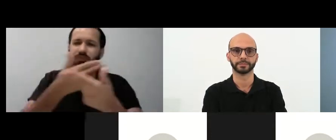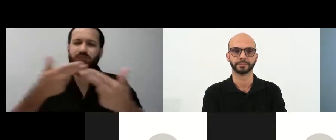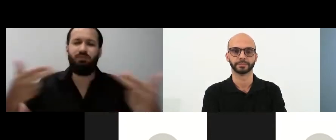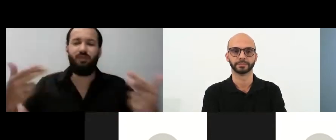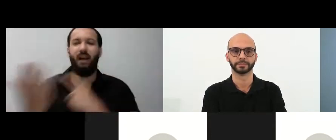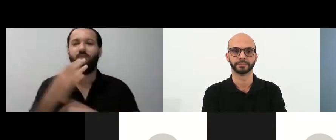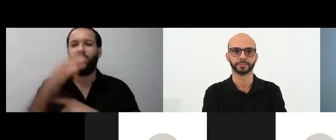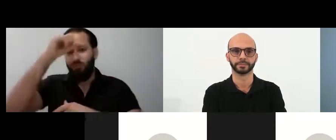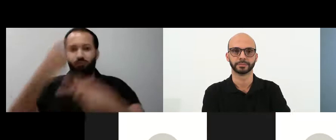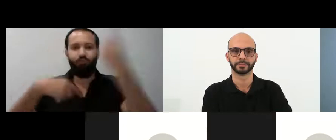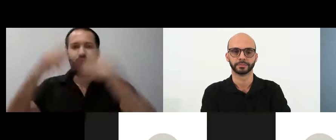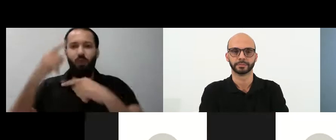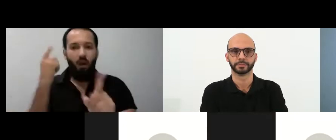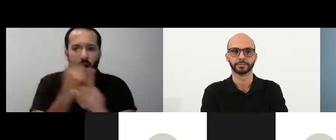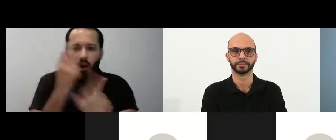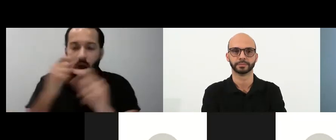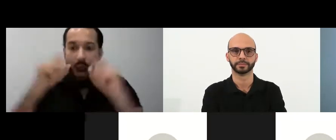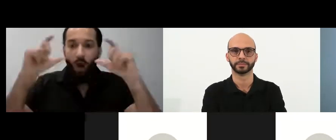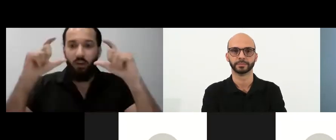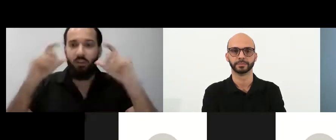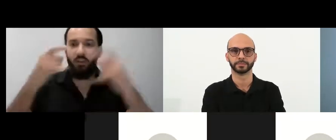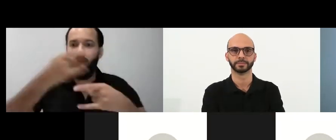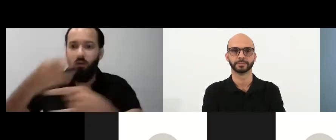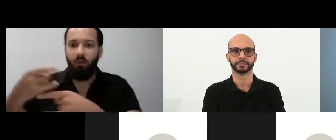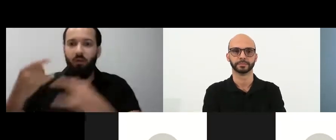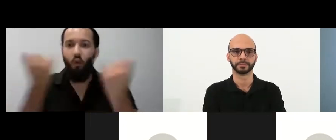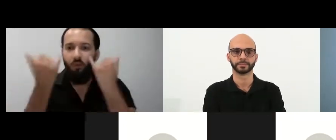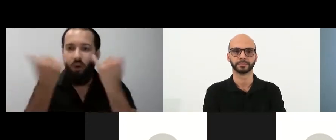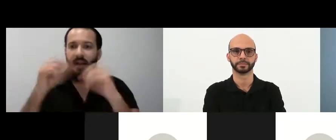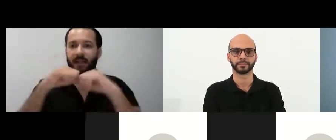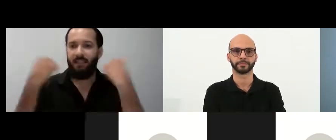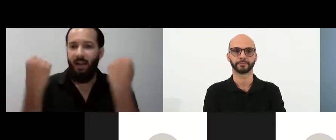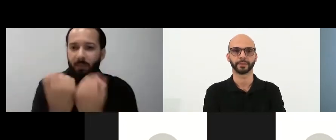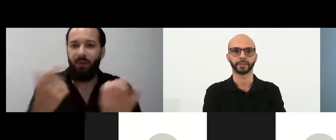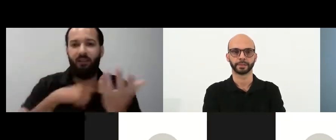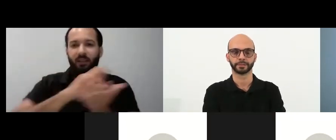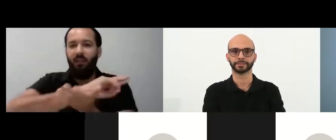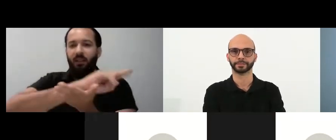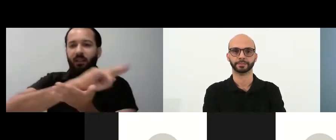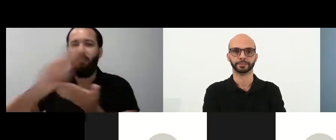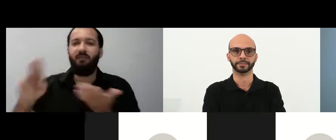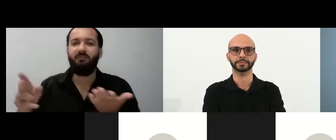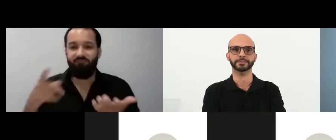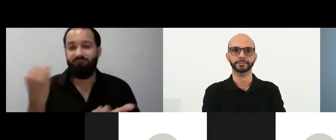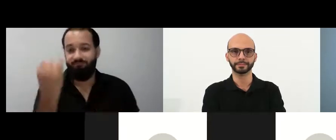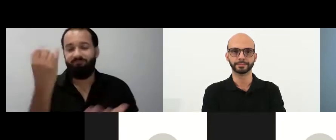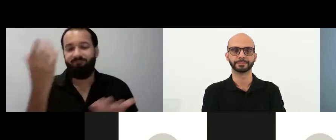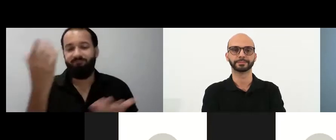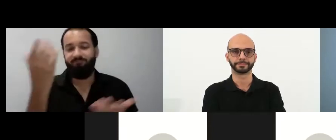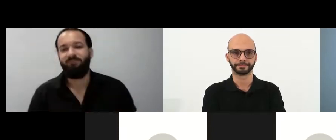aula remota, é EAD, nós temos essas possibilidades e temos que aumentar nossos interesses, divulgar ainda mais